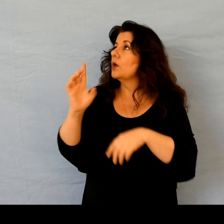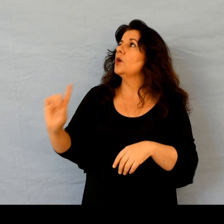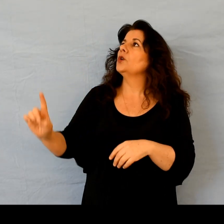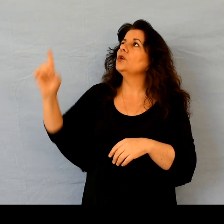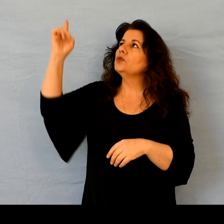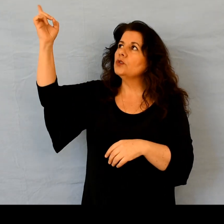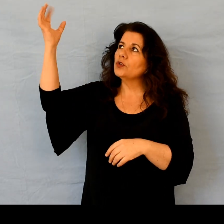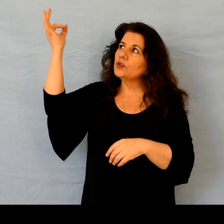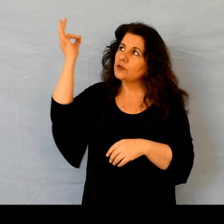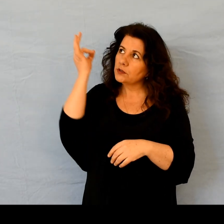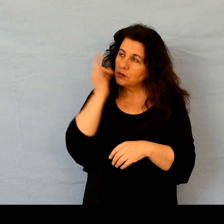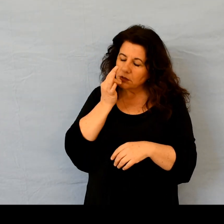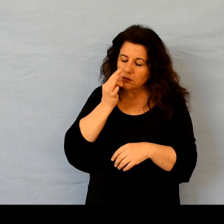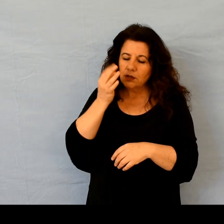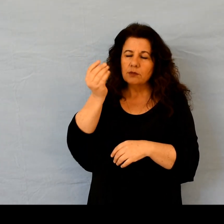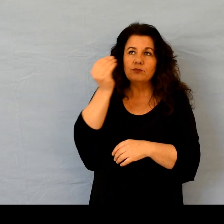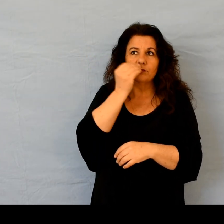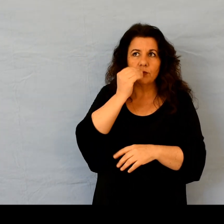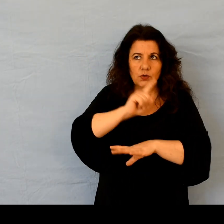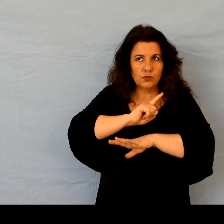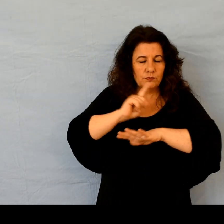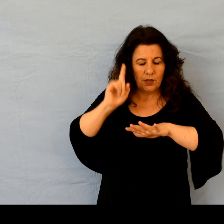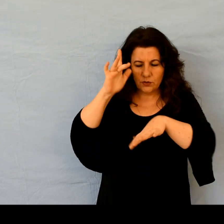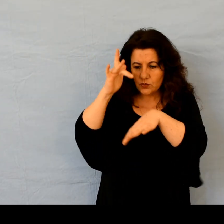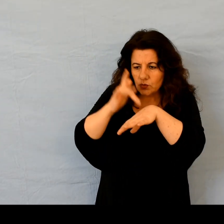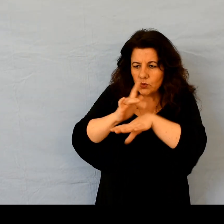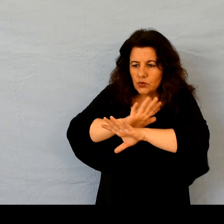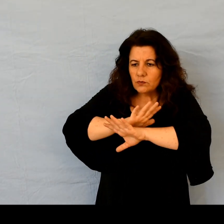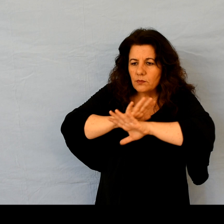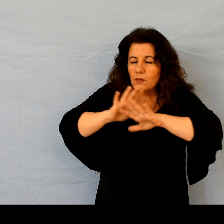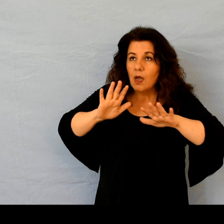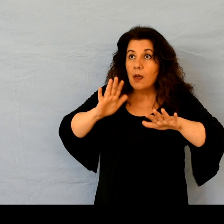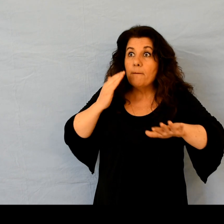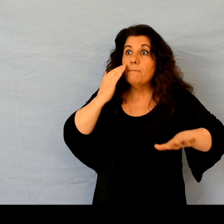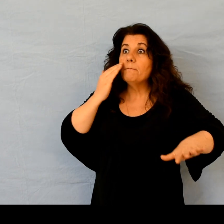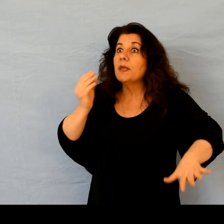pas, vous n'y toucherez pas, sinon vous mourrez. »